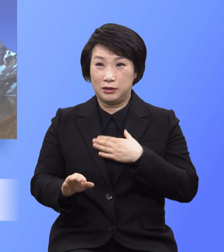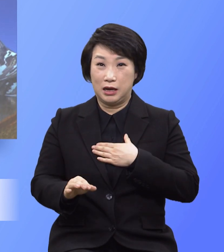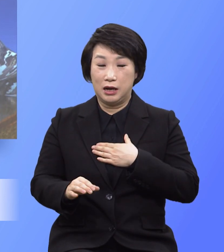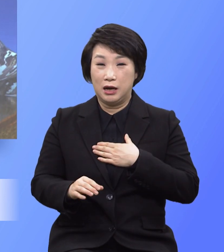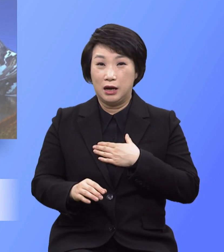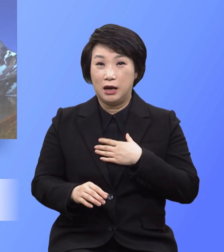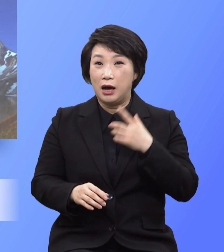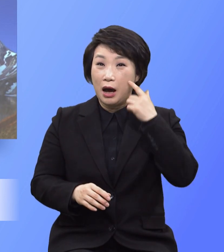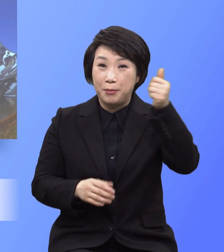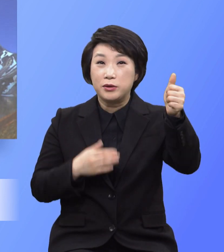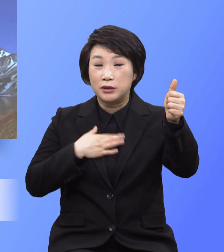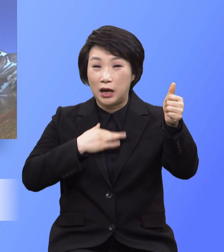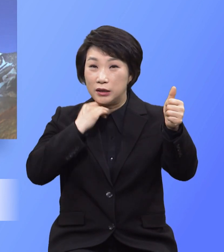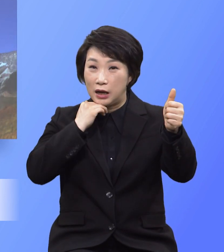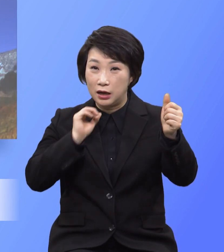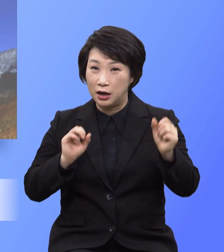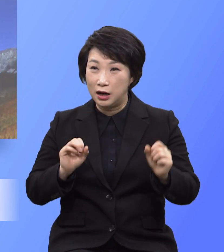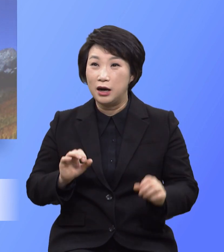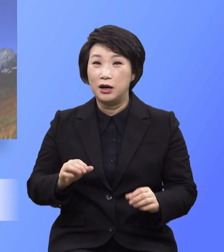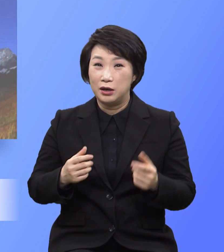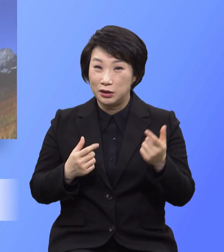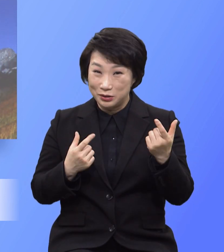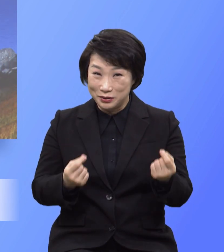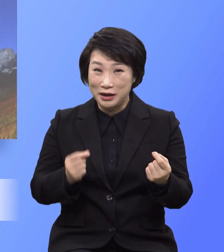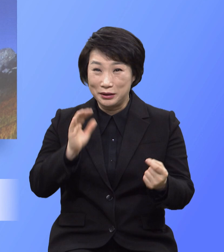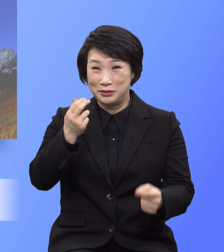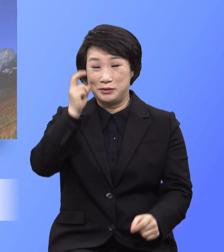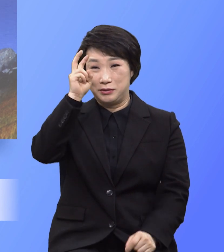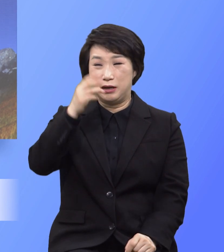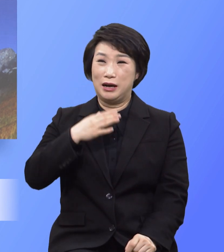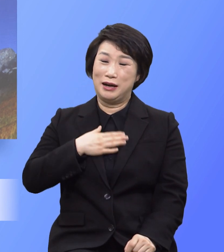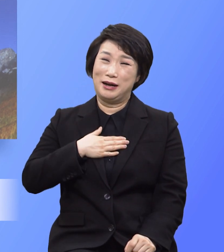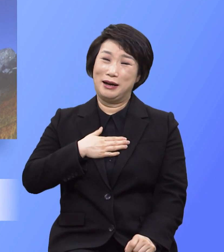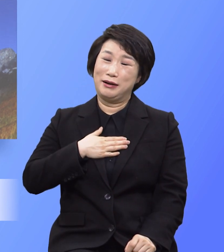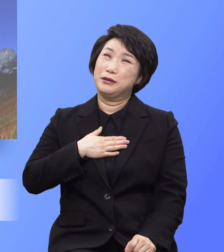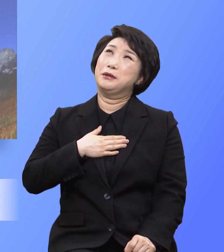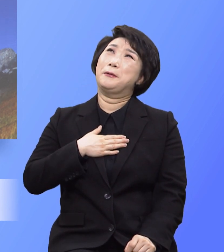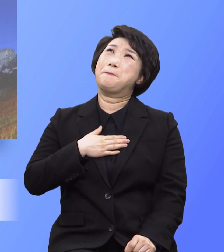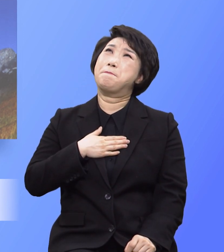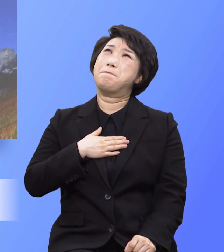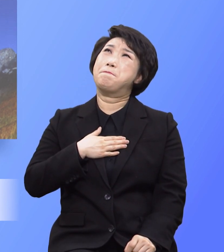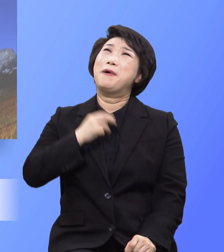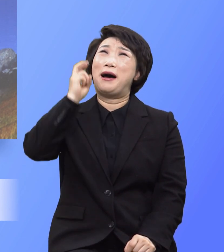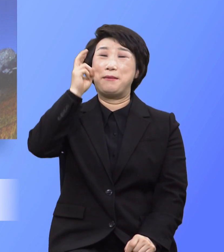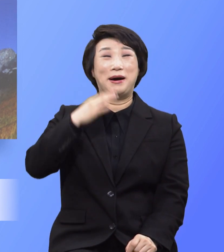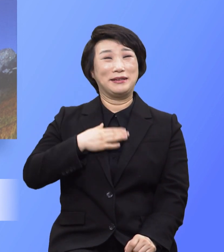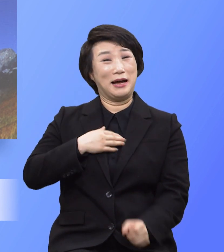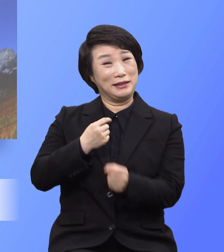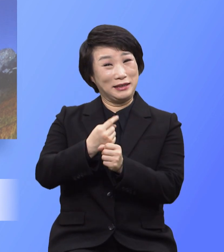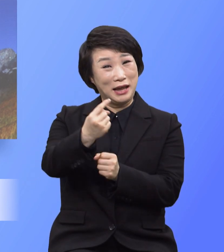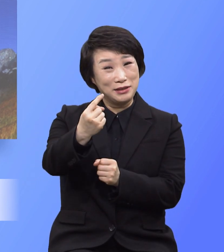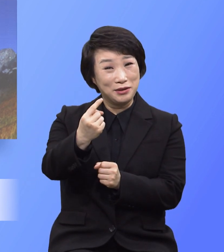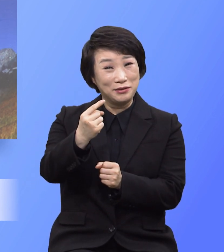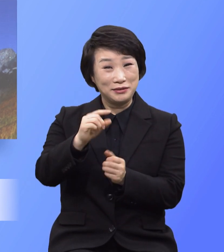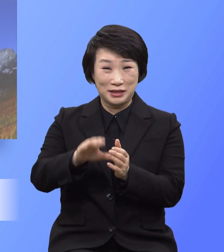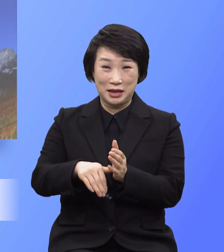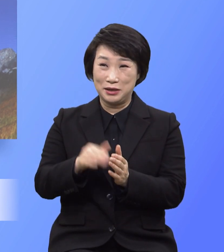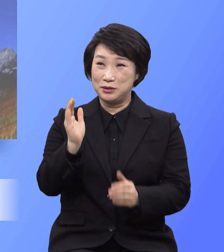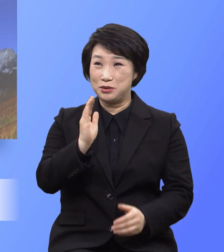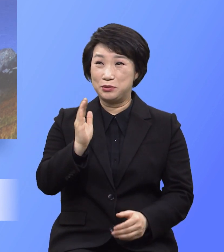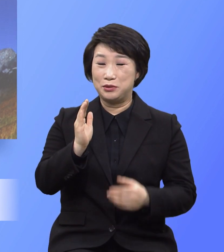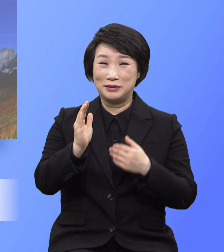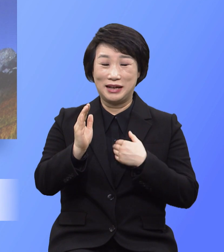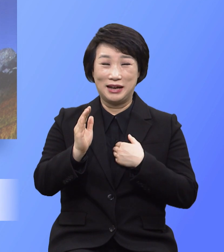우리 아버지와 나이가 같으니까 아마 늦어도 내년쯤은